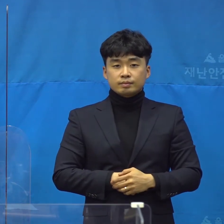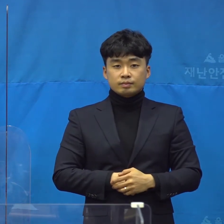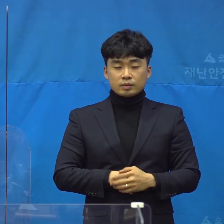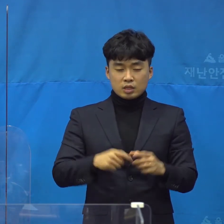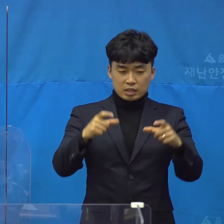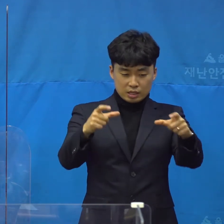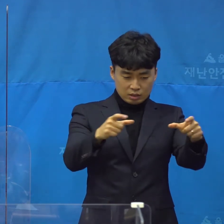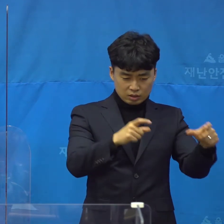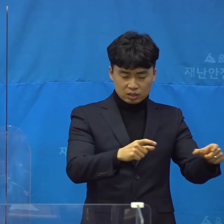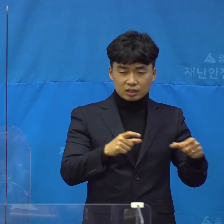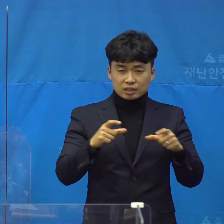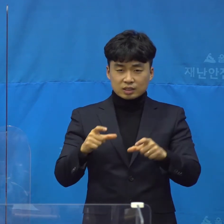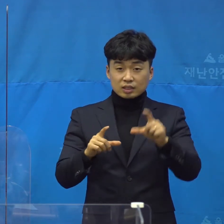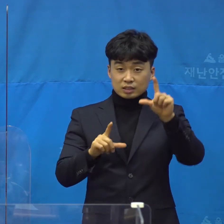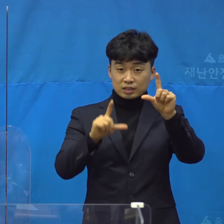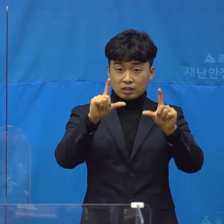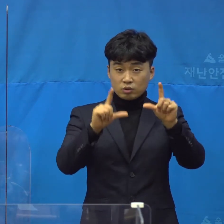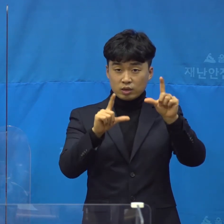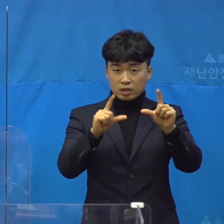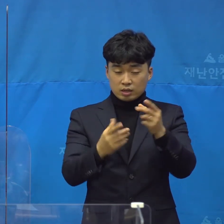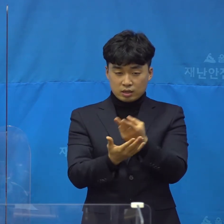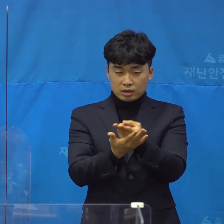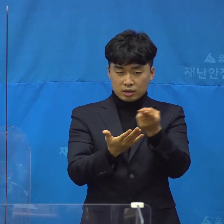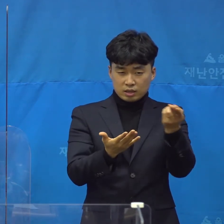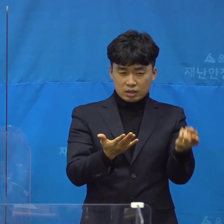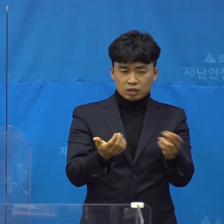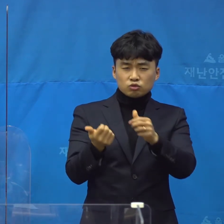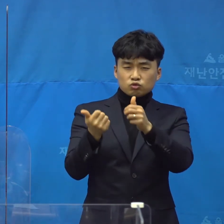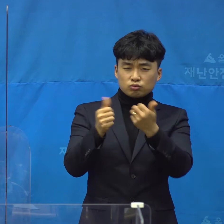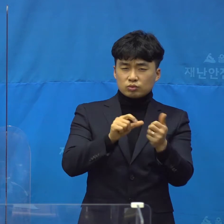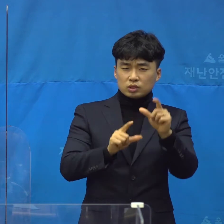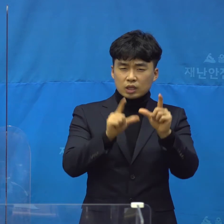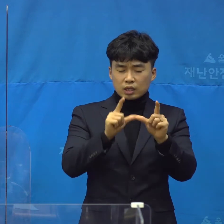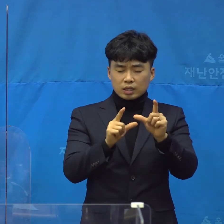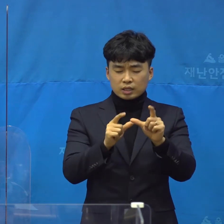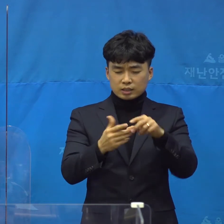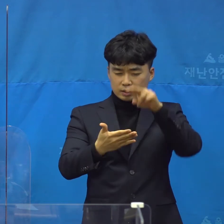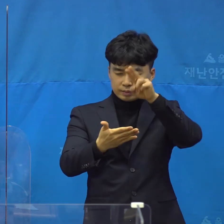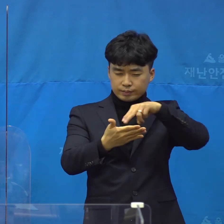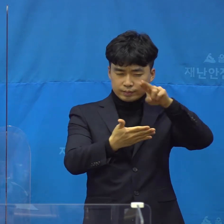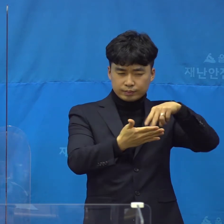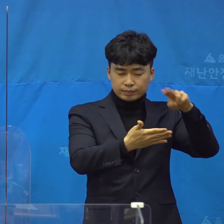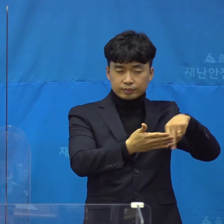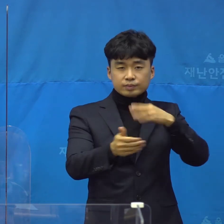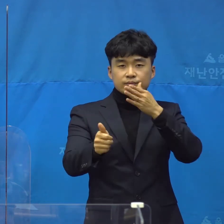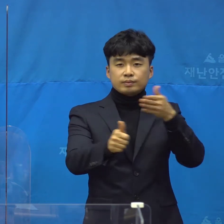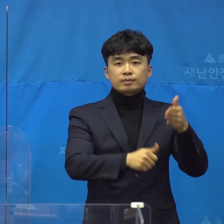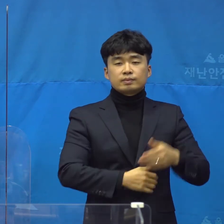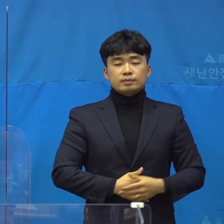발생 지역별 현황, 퇴원 및 사망자 현황은 자료를 참고해 주시기 바랍니다.